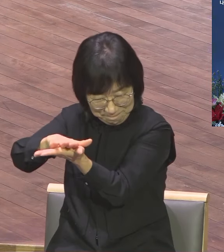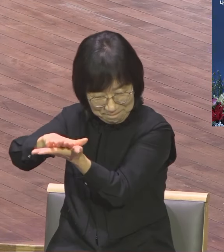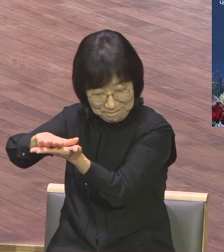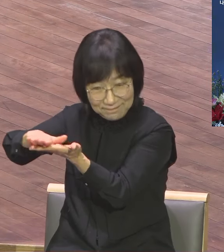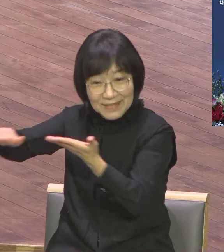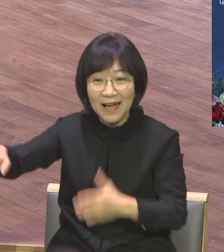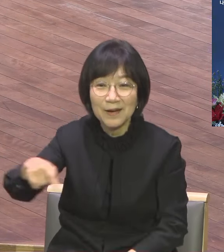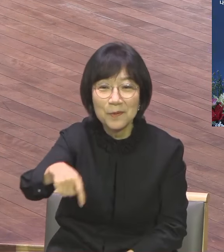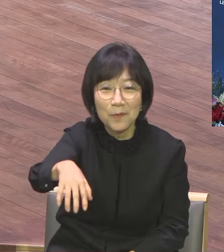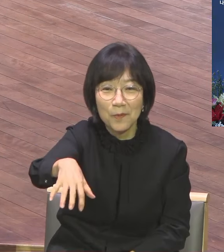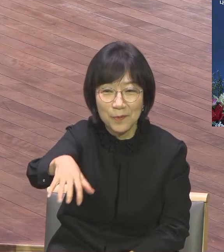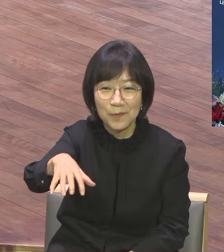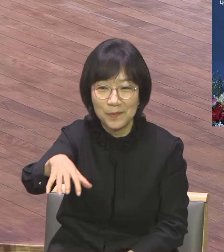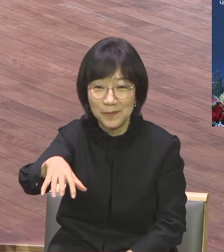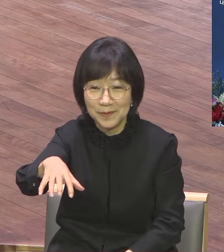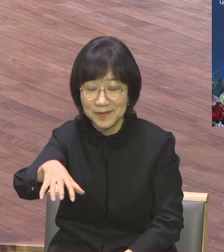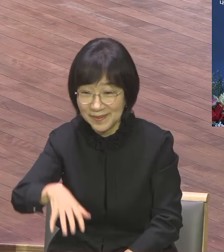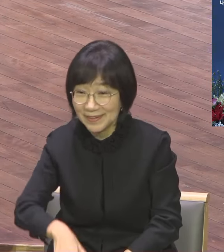유일한 현장이에요.